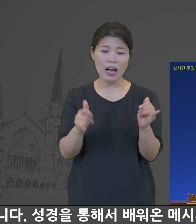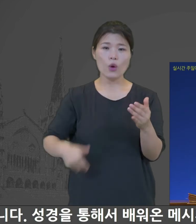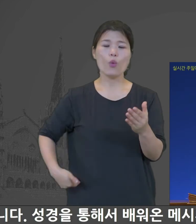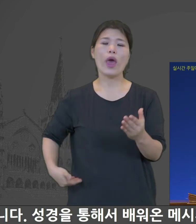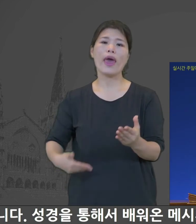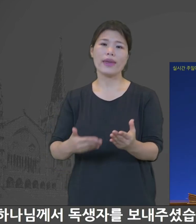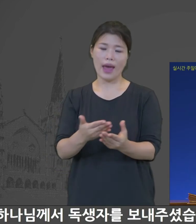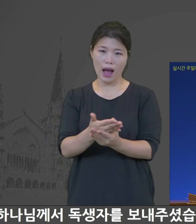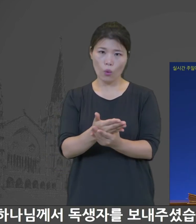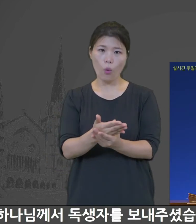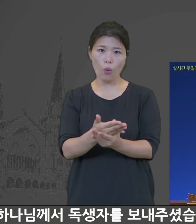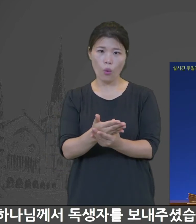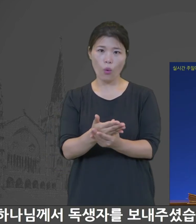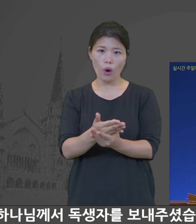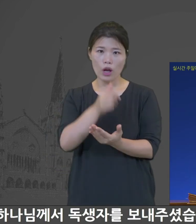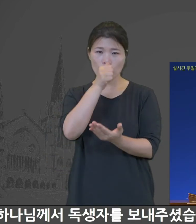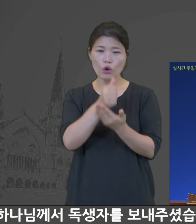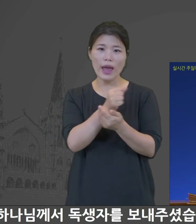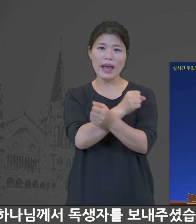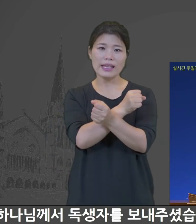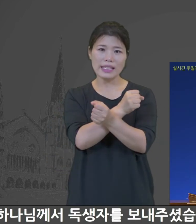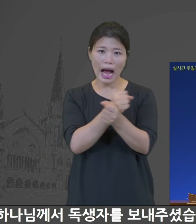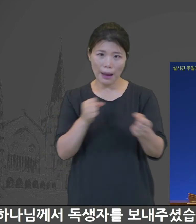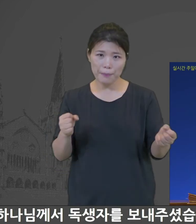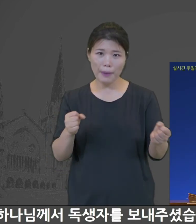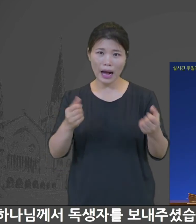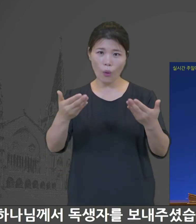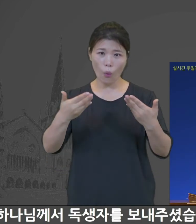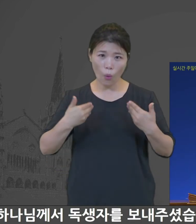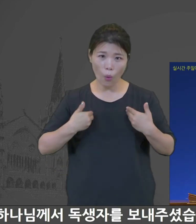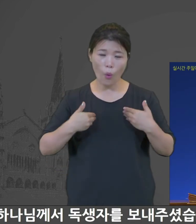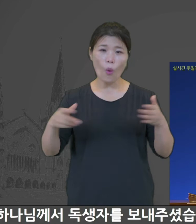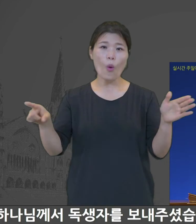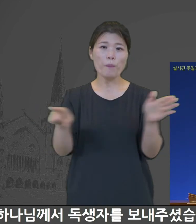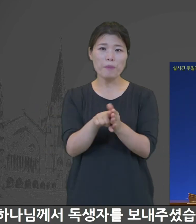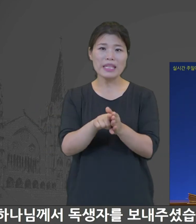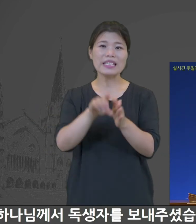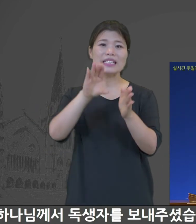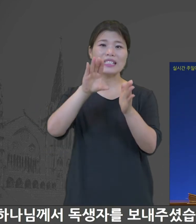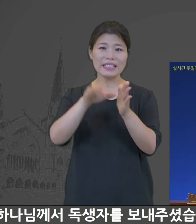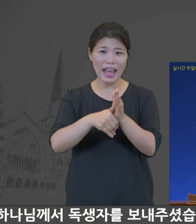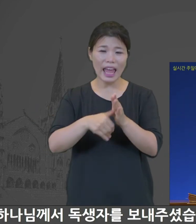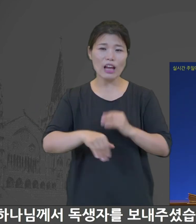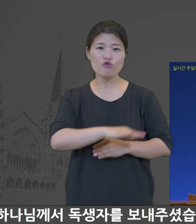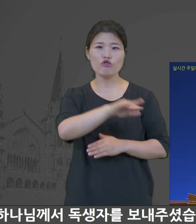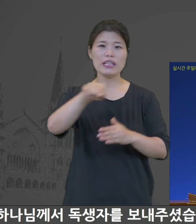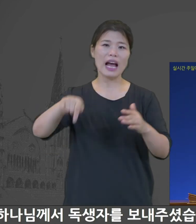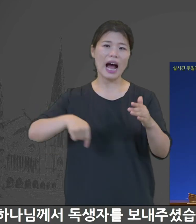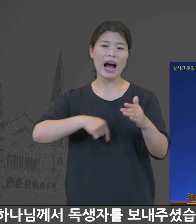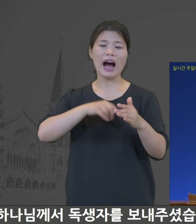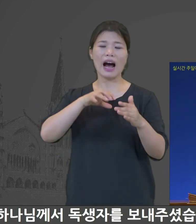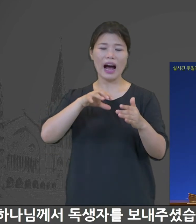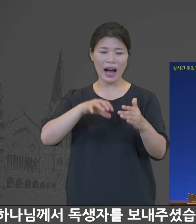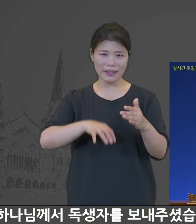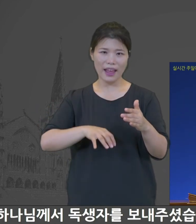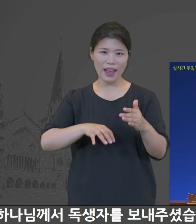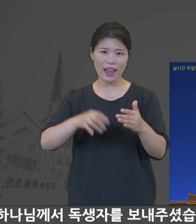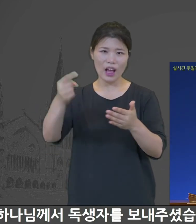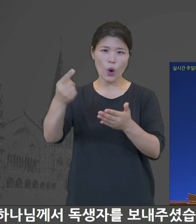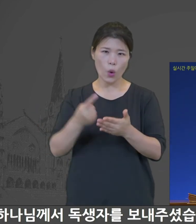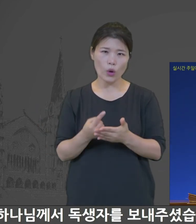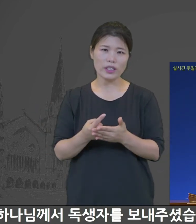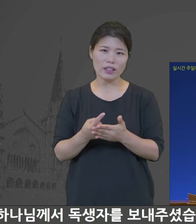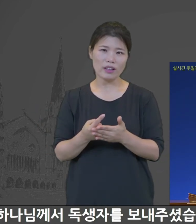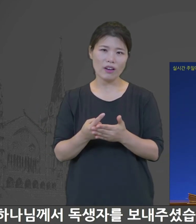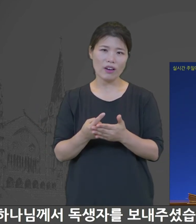회개하고 죄사함을 받고 믿을 때 우리 안에 오셔서